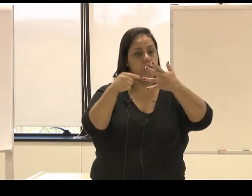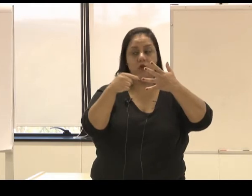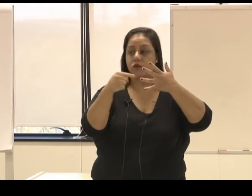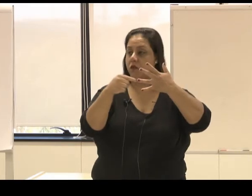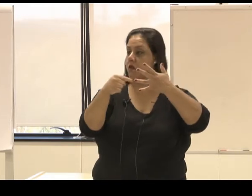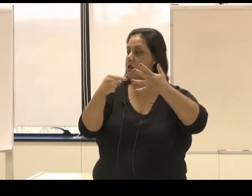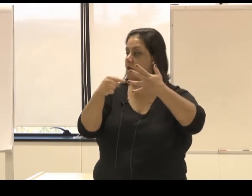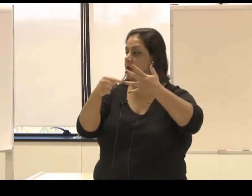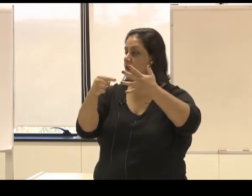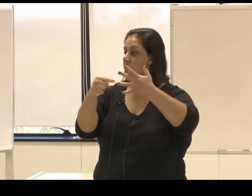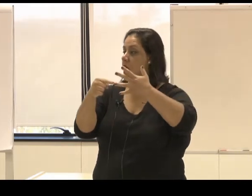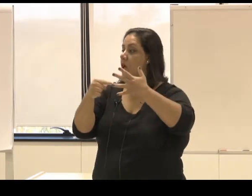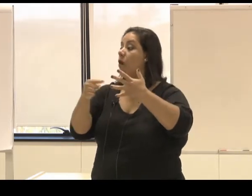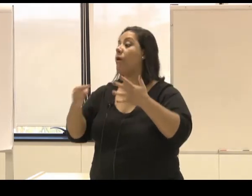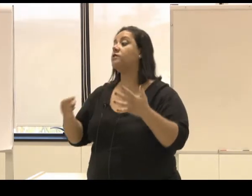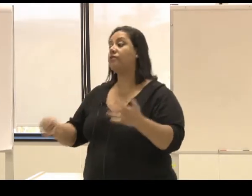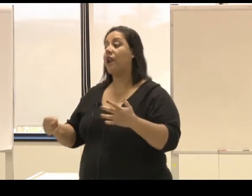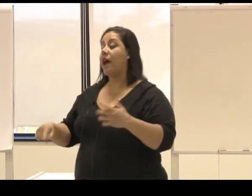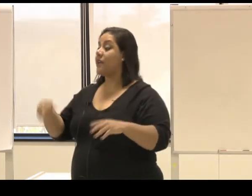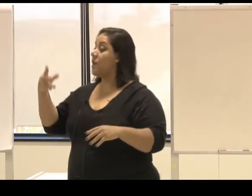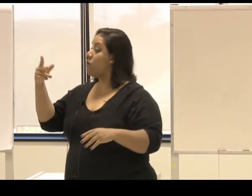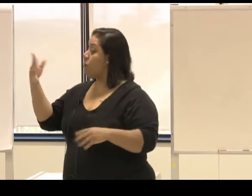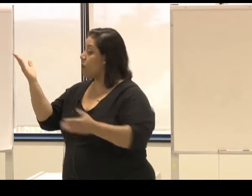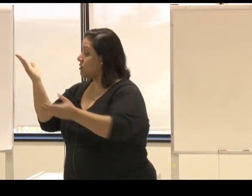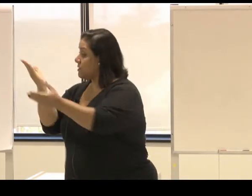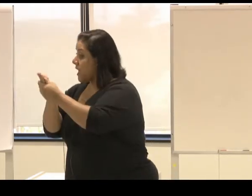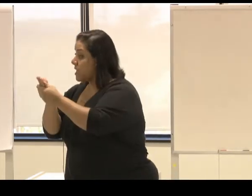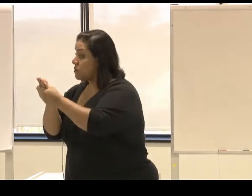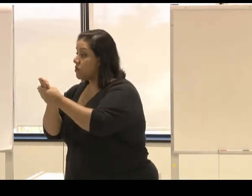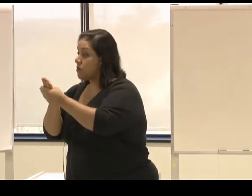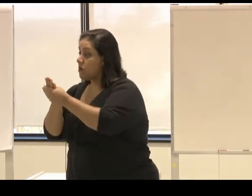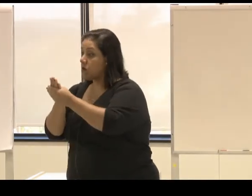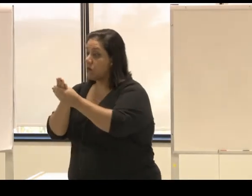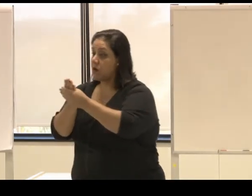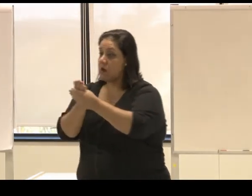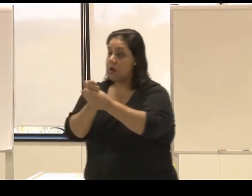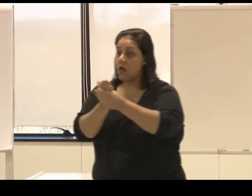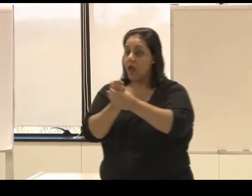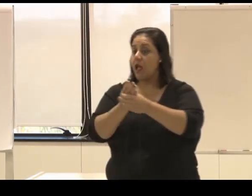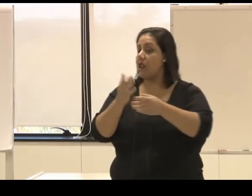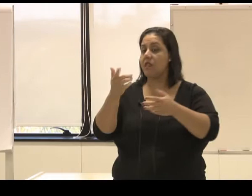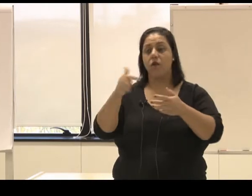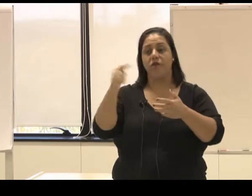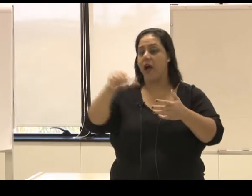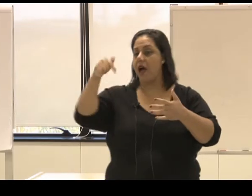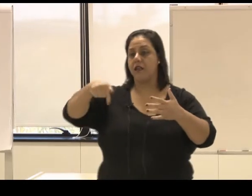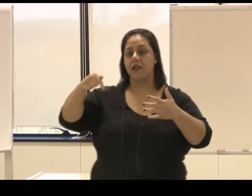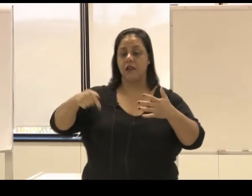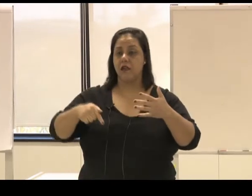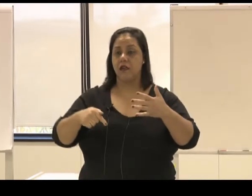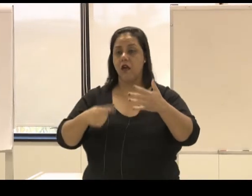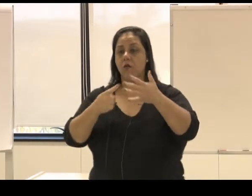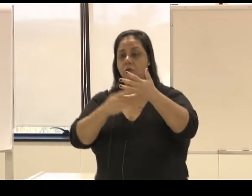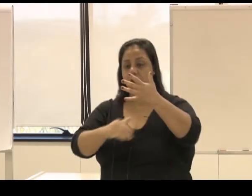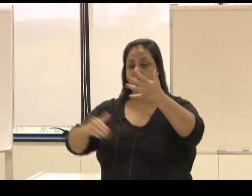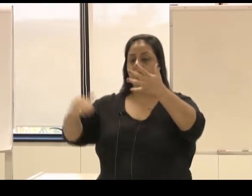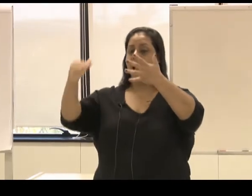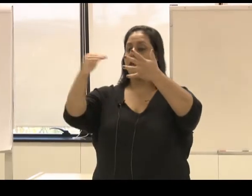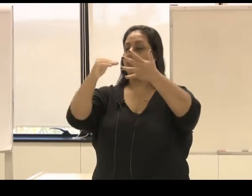Posso vir. Eu posso falar que o processo, ele não está aqui, porque ele está numa